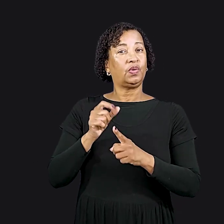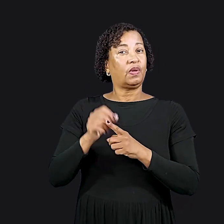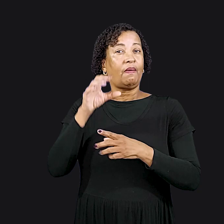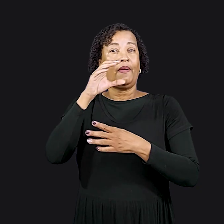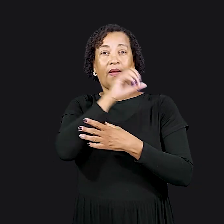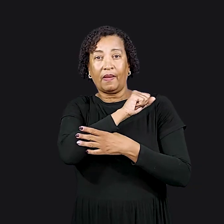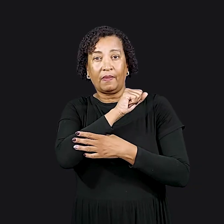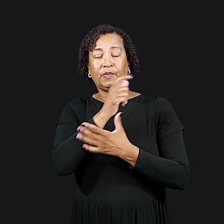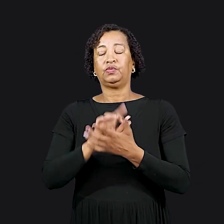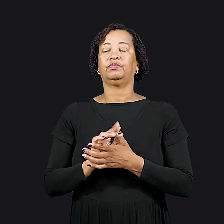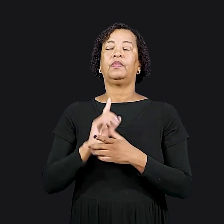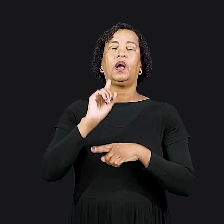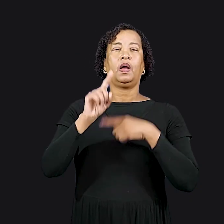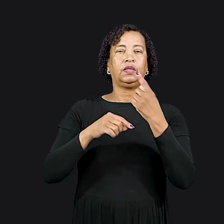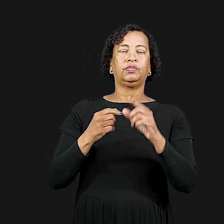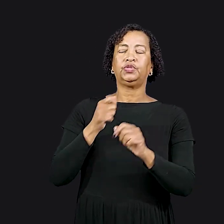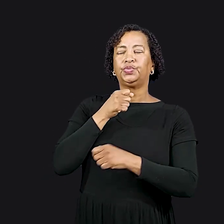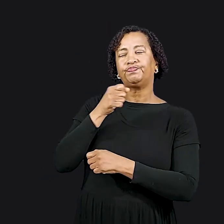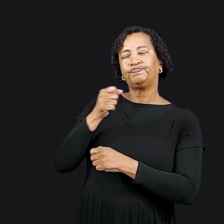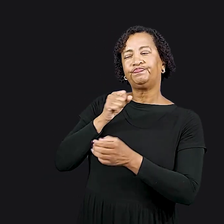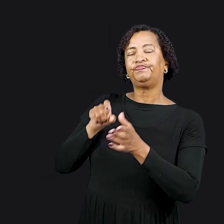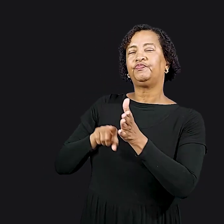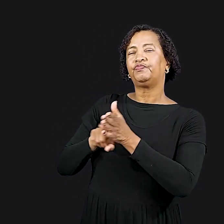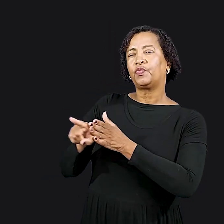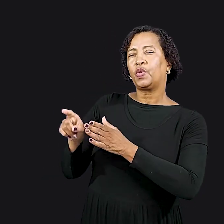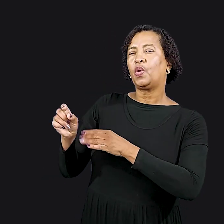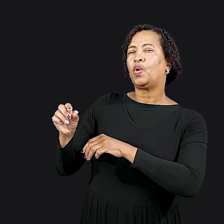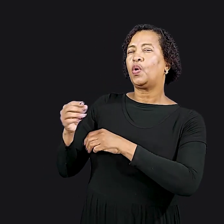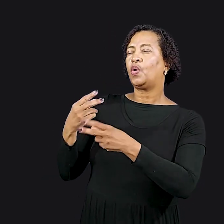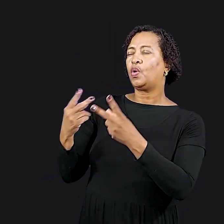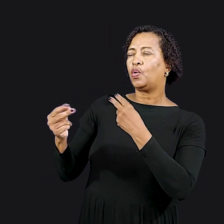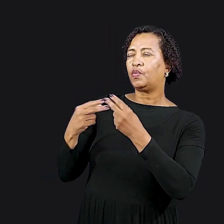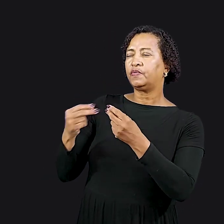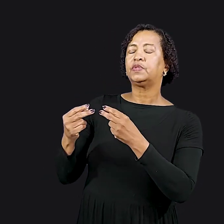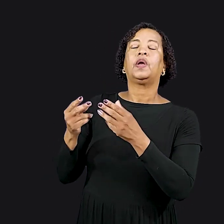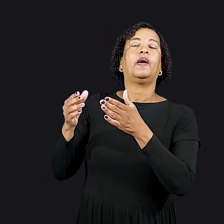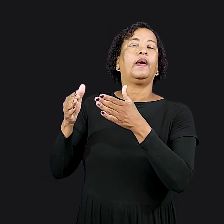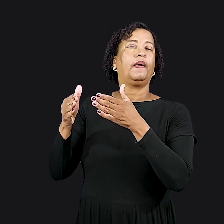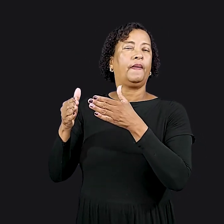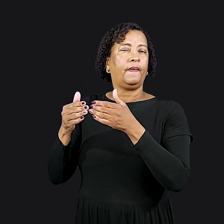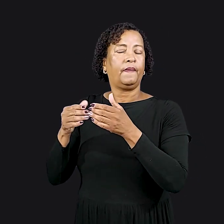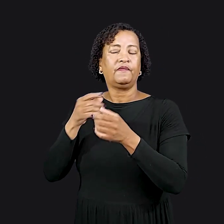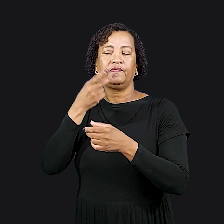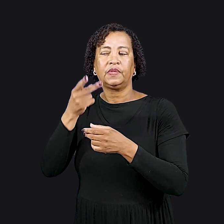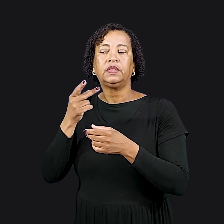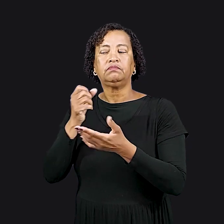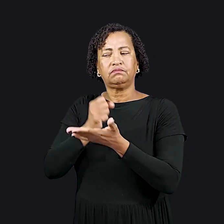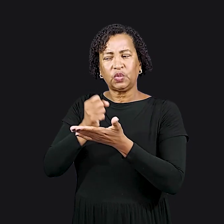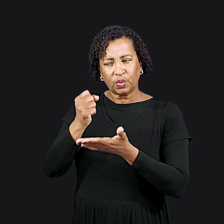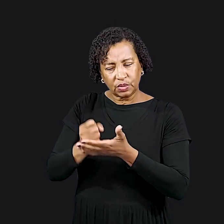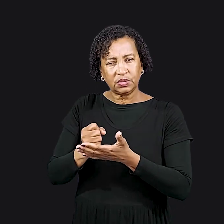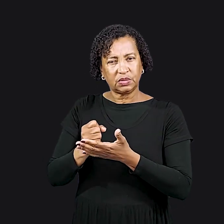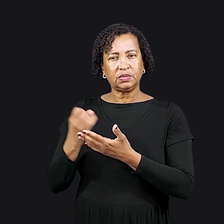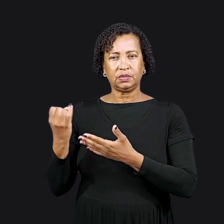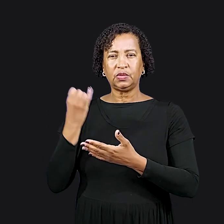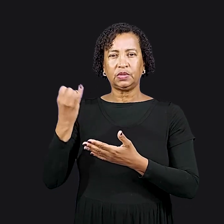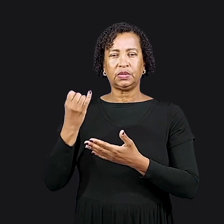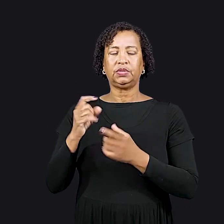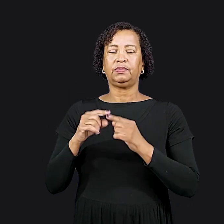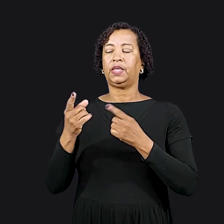outra. Durante uma entrevista com um deles, questionei a necessidade de um contrato, e ele rejeitou a